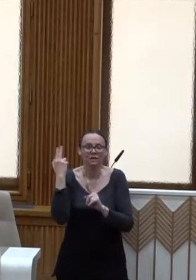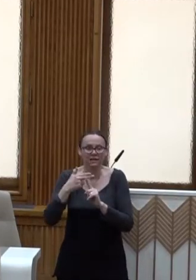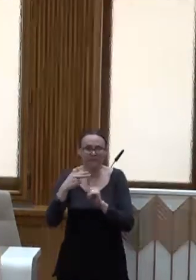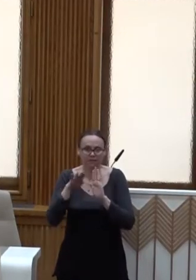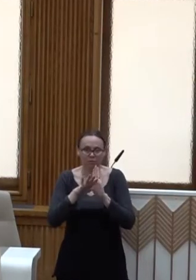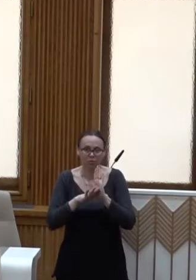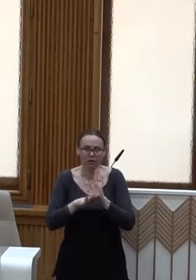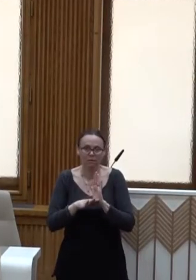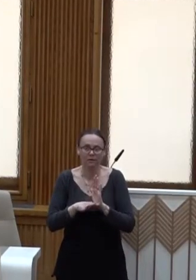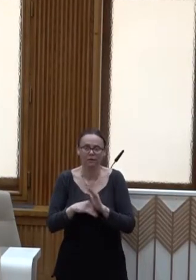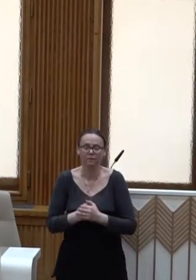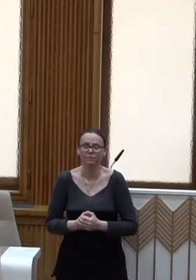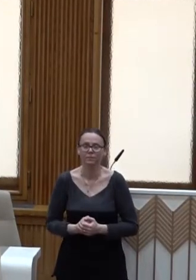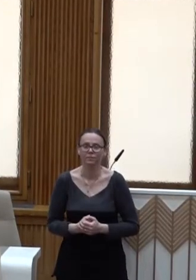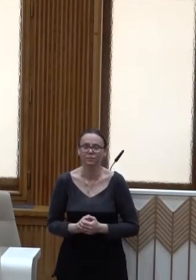programih,